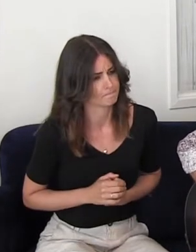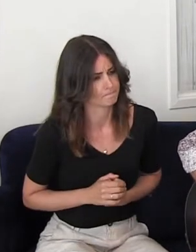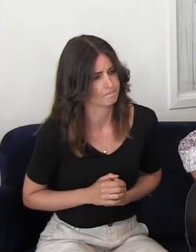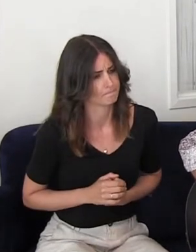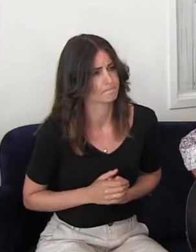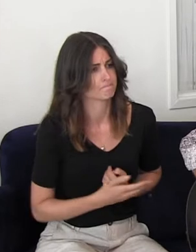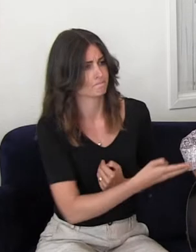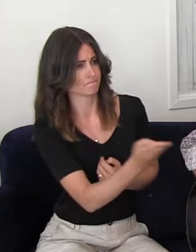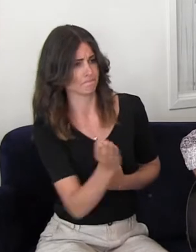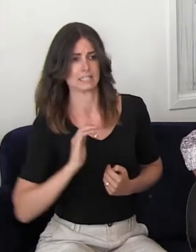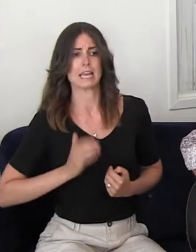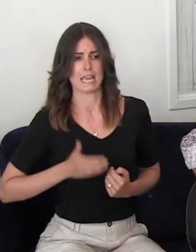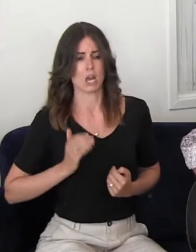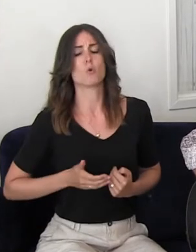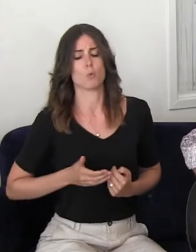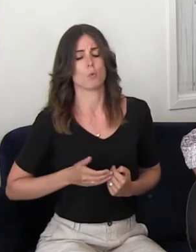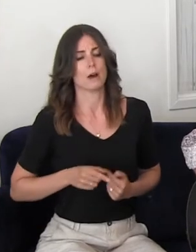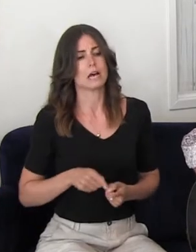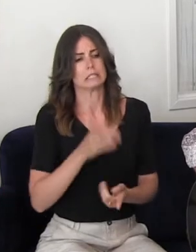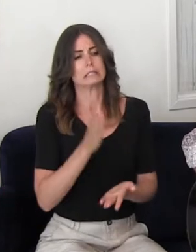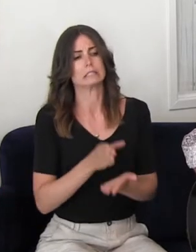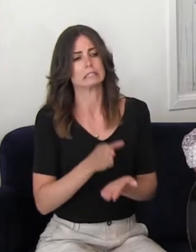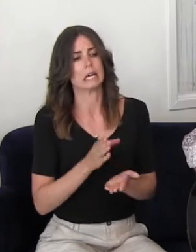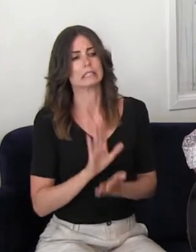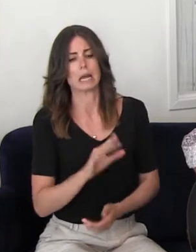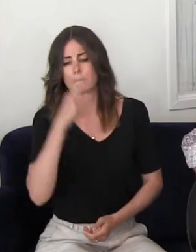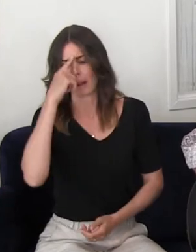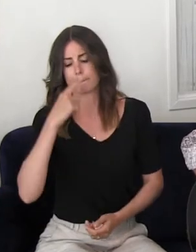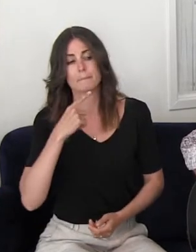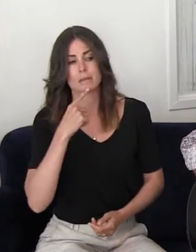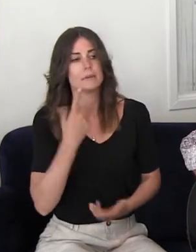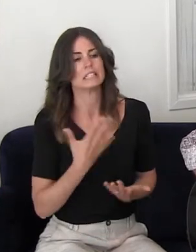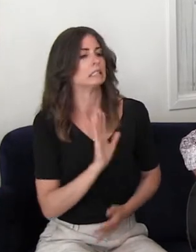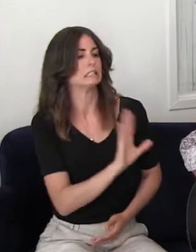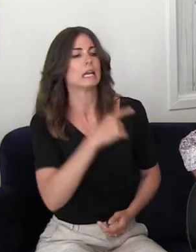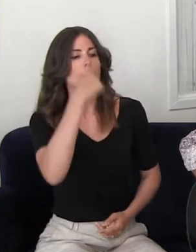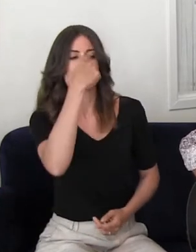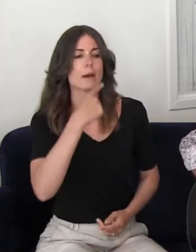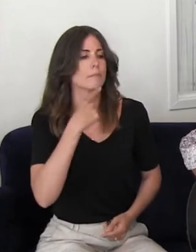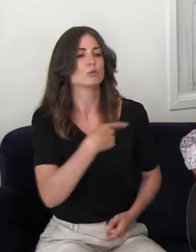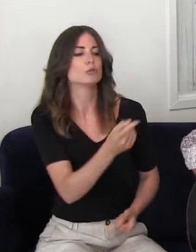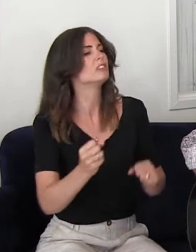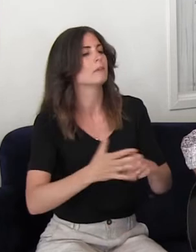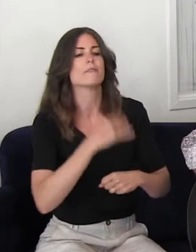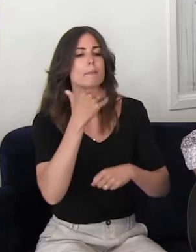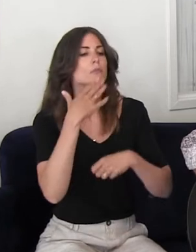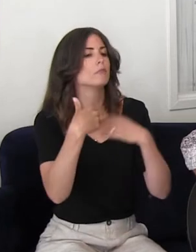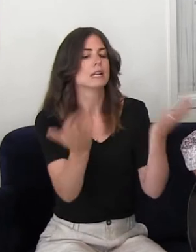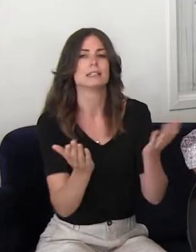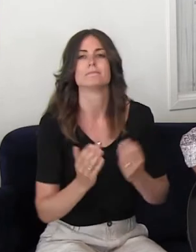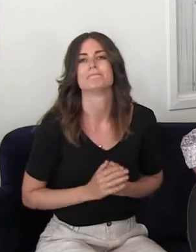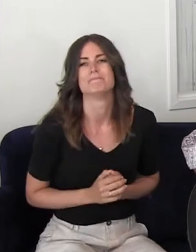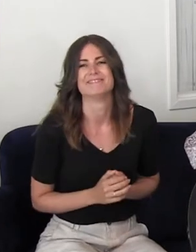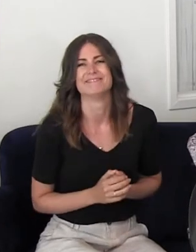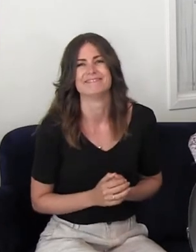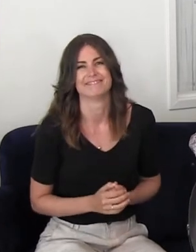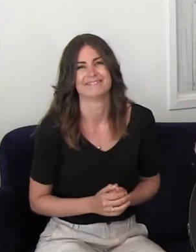Och alla dessa damer är han säkert upphov till. Men han är inte far till dig, så gift dig med vem du